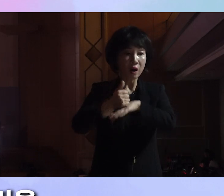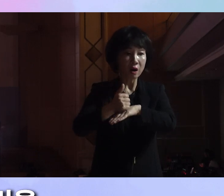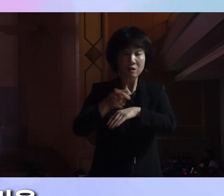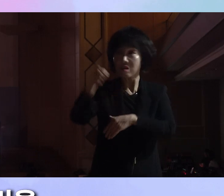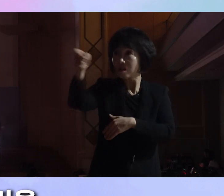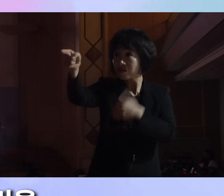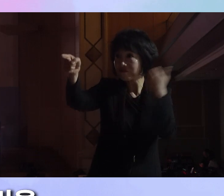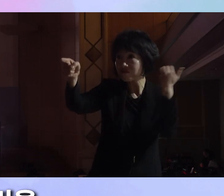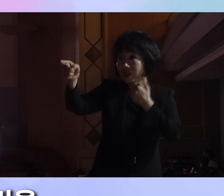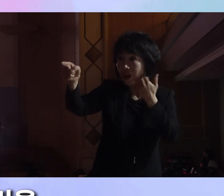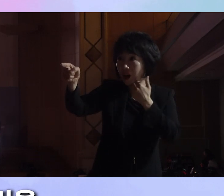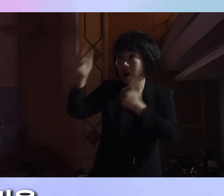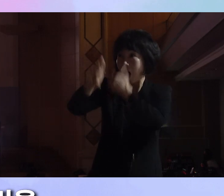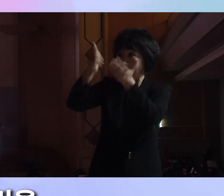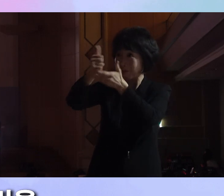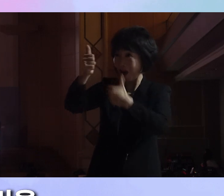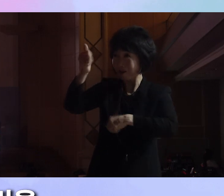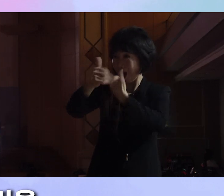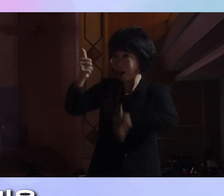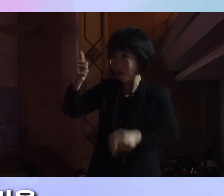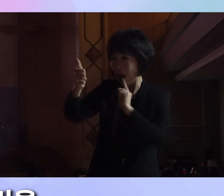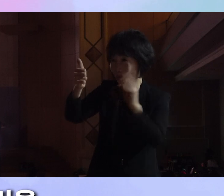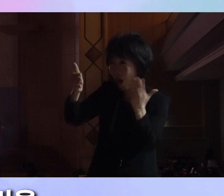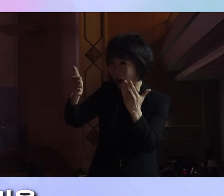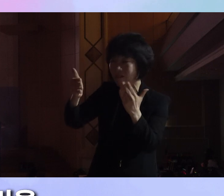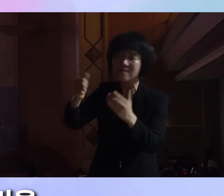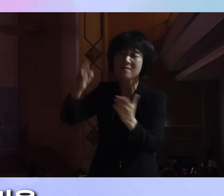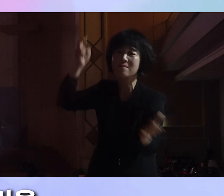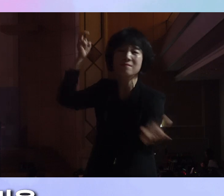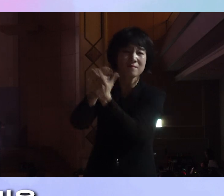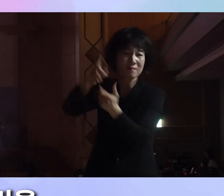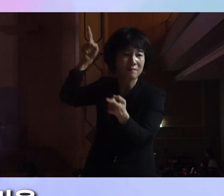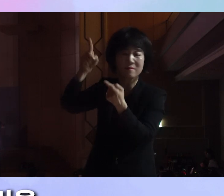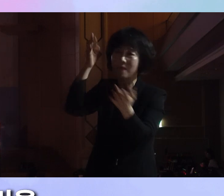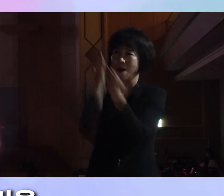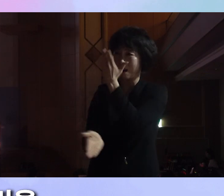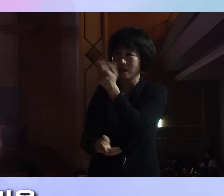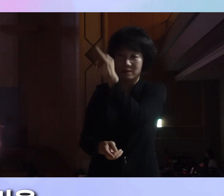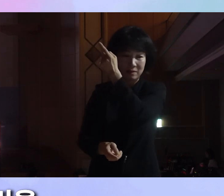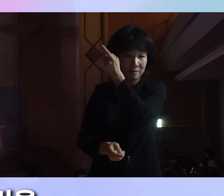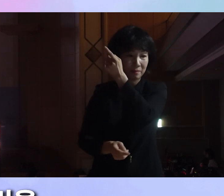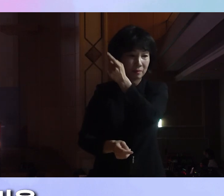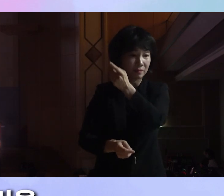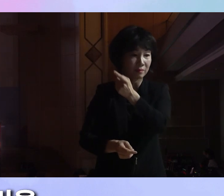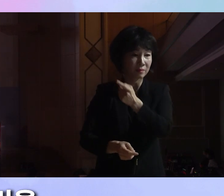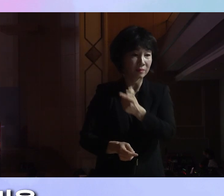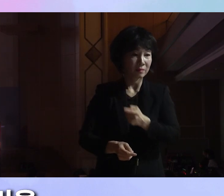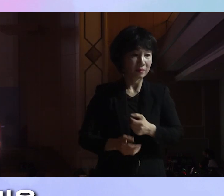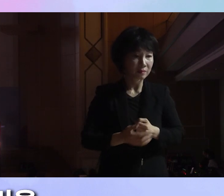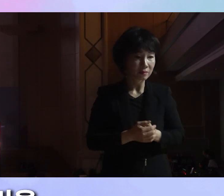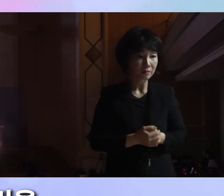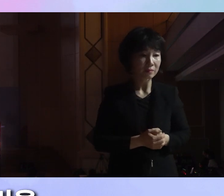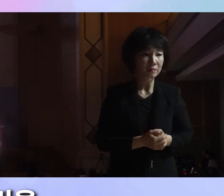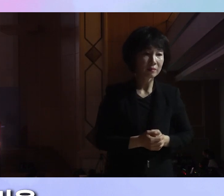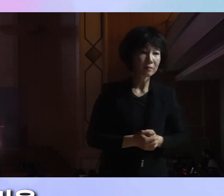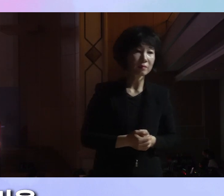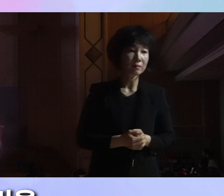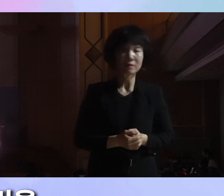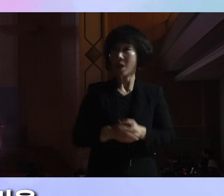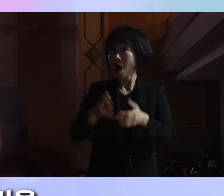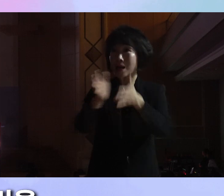이자가 자칭 하나님의 아들이라 하니 율법에 따라 죽어 마땅합니다. 그분은 잘못이 없습니다. 풀어주세요.